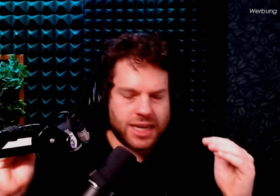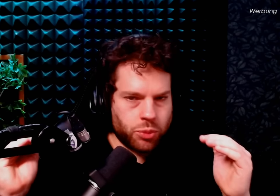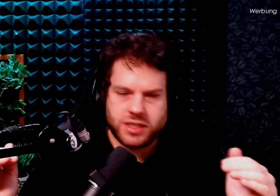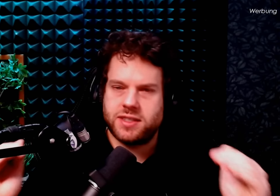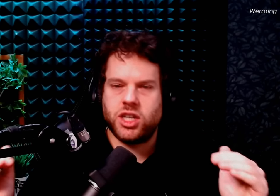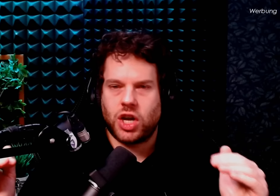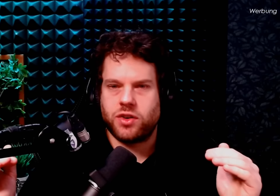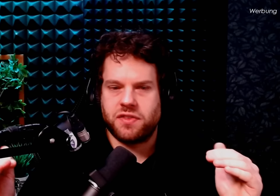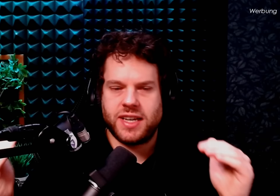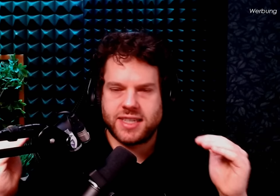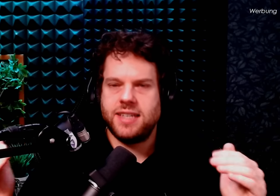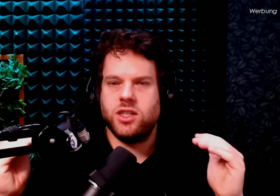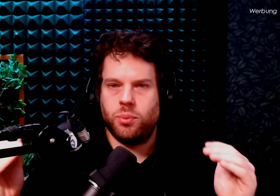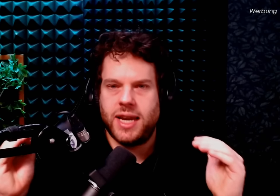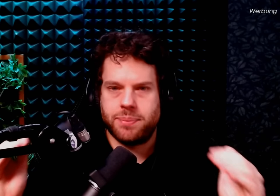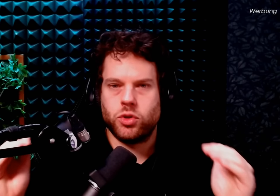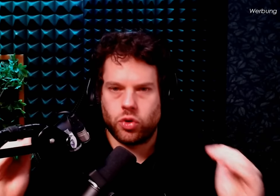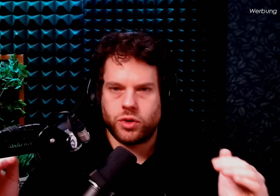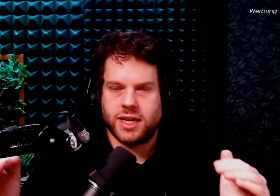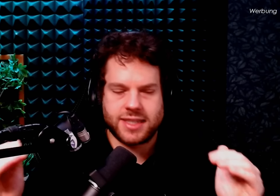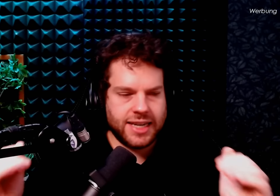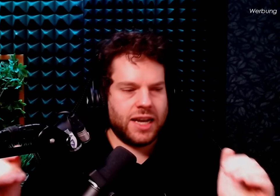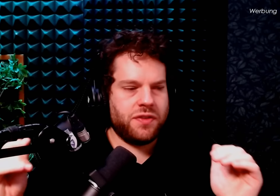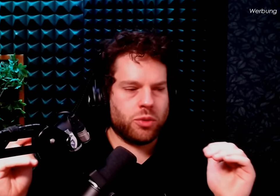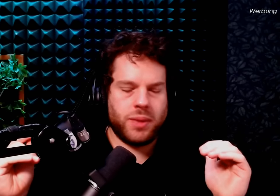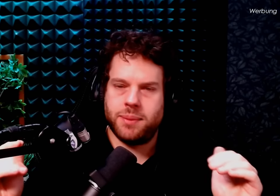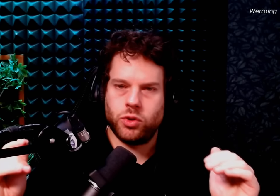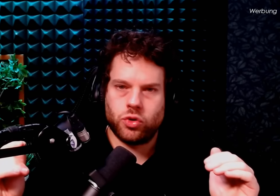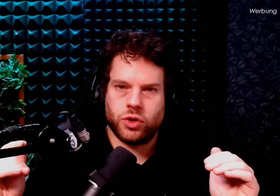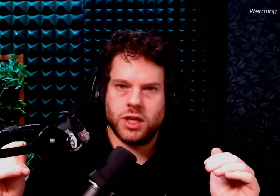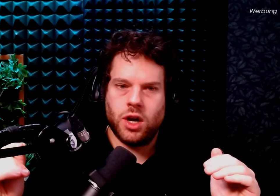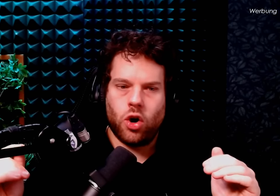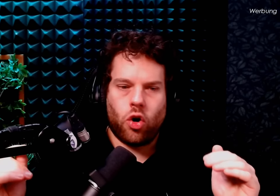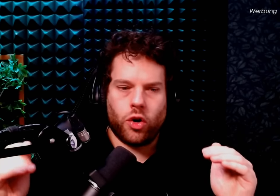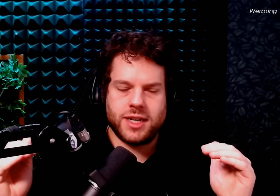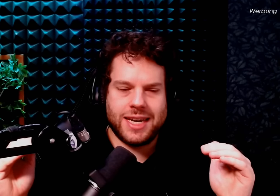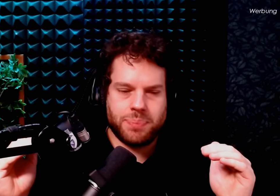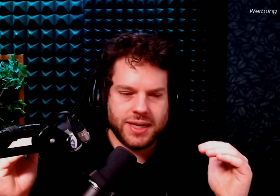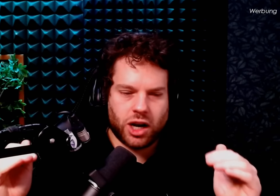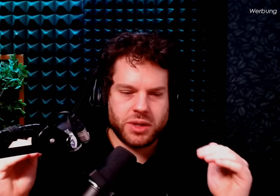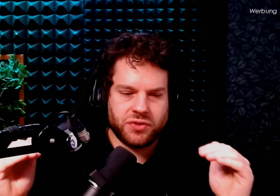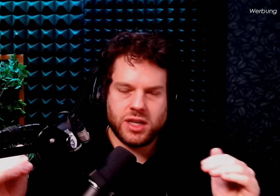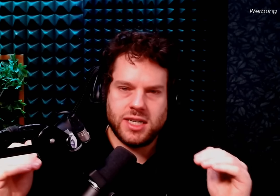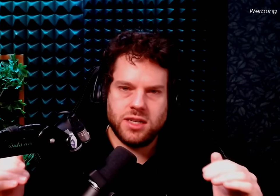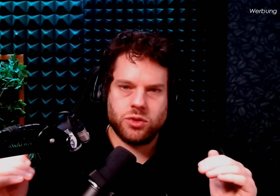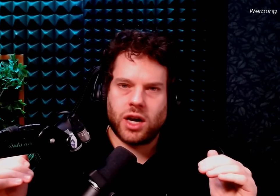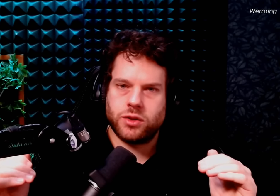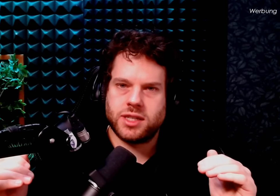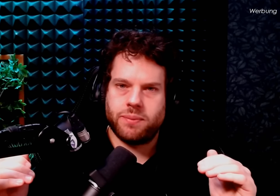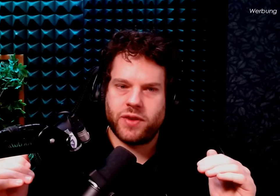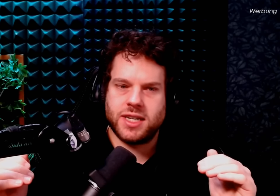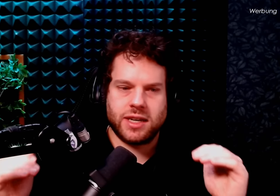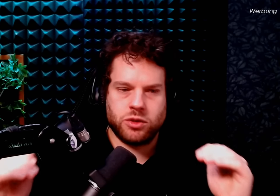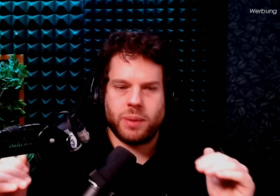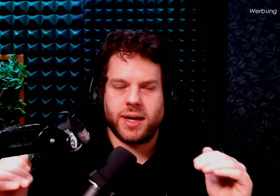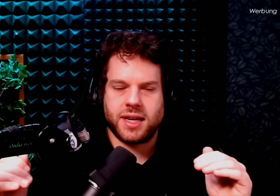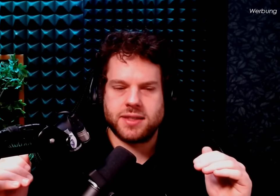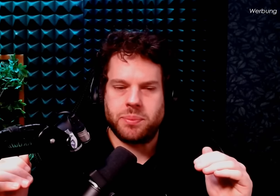Ich muss jetzt eine Entscheidung treffen. Es geht hier um Leben und Tod. Es geht einfach um Leben und Tod. Und ich bin, glaube ich, wirklich nie so grausam, wie wenn ich an der Supermarktkasse